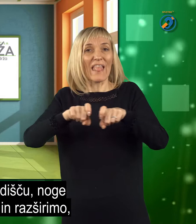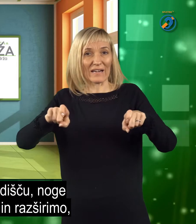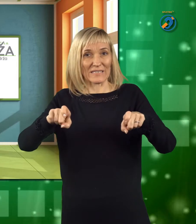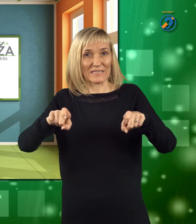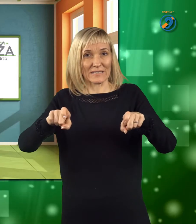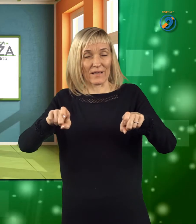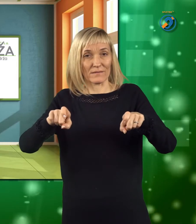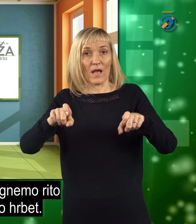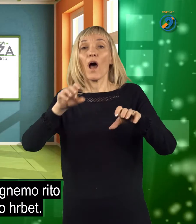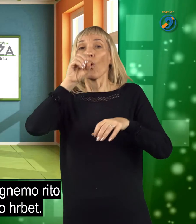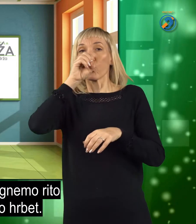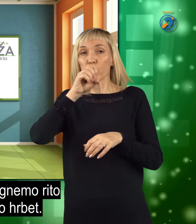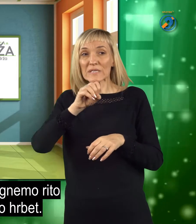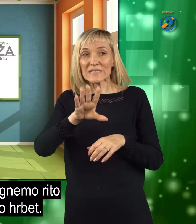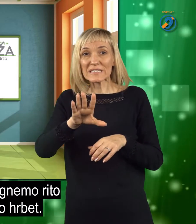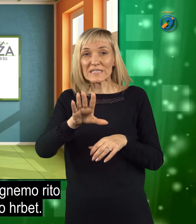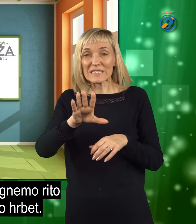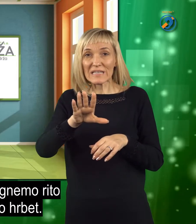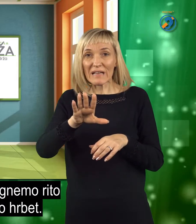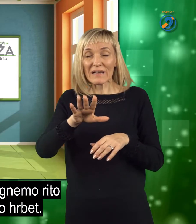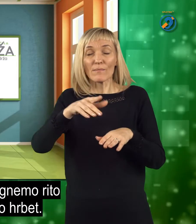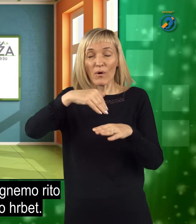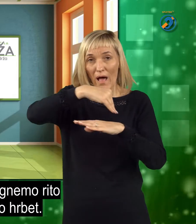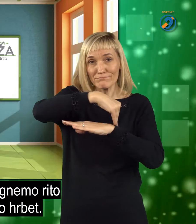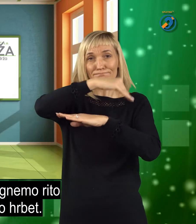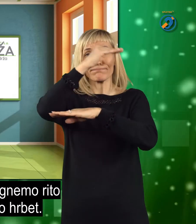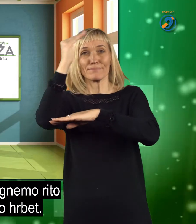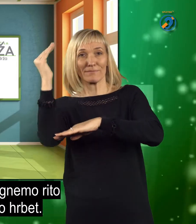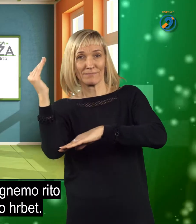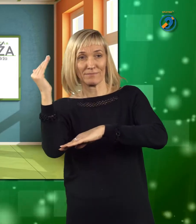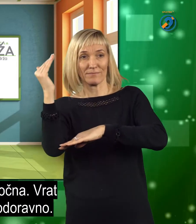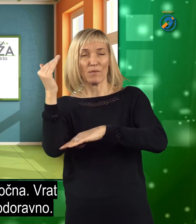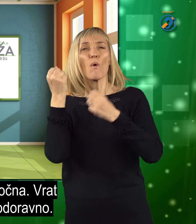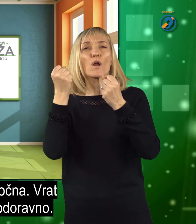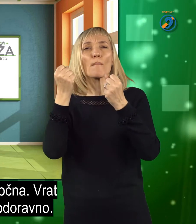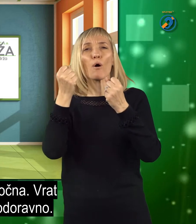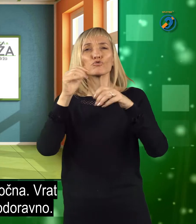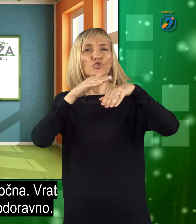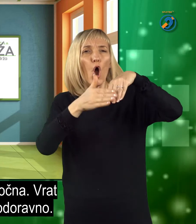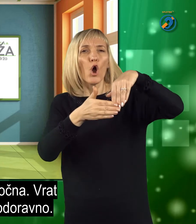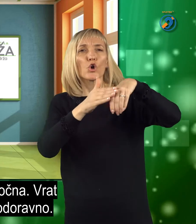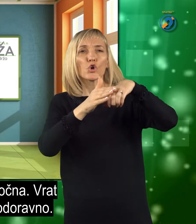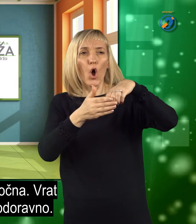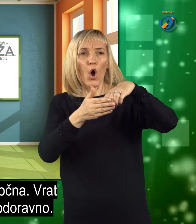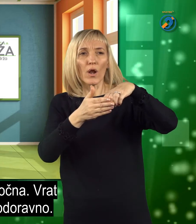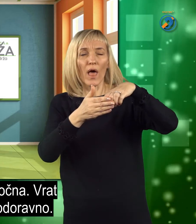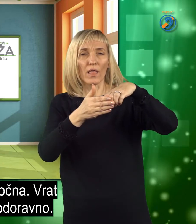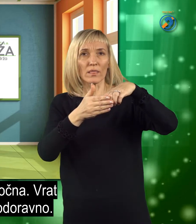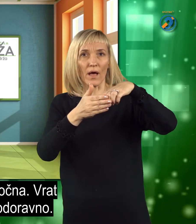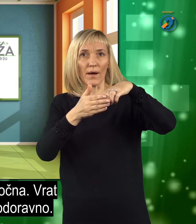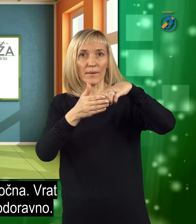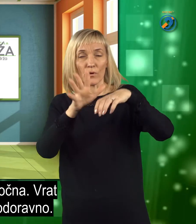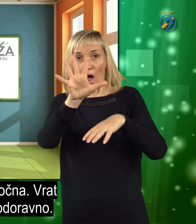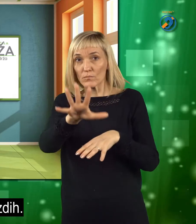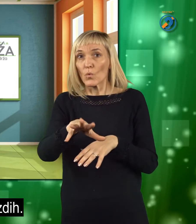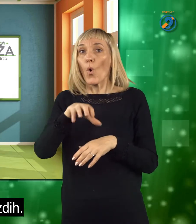razširimo. Z izdihom dvignemo Rito in osločimo hrbet. Kolena so močna, vrat drži glavo